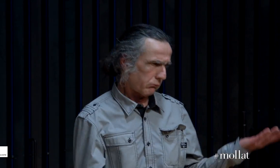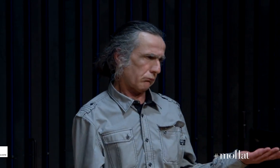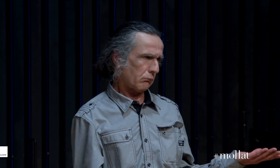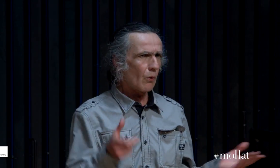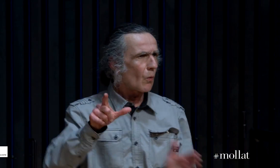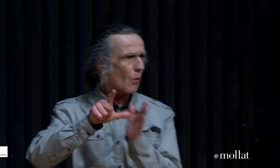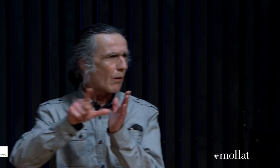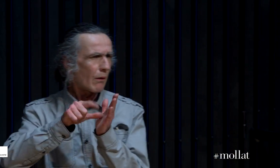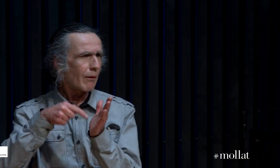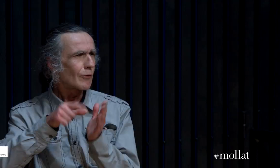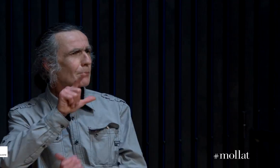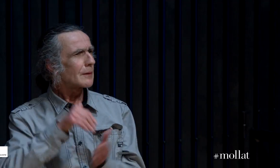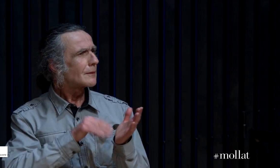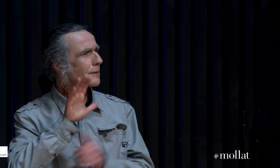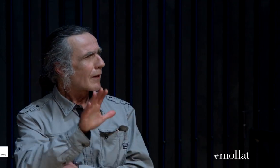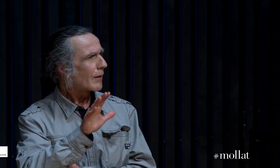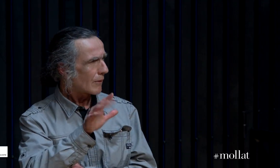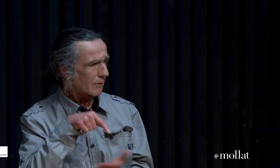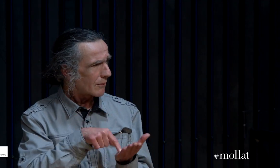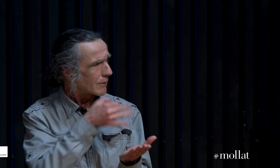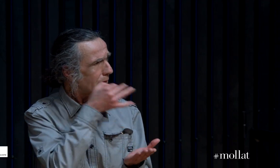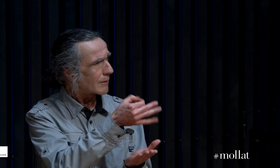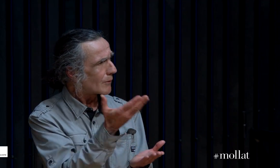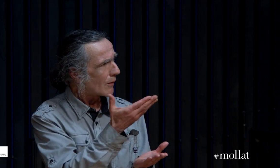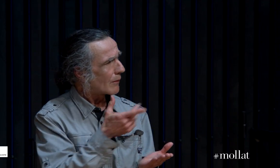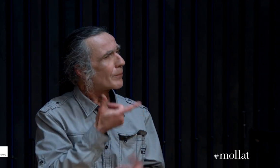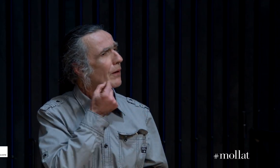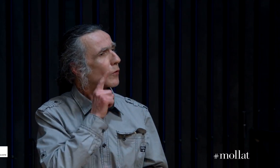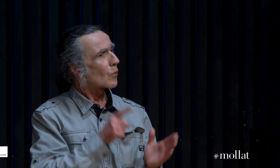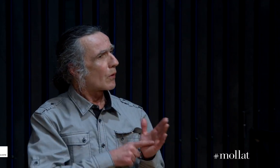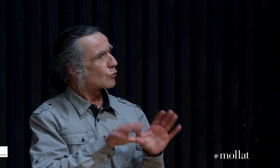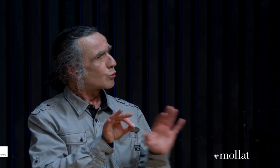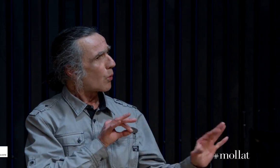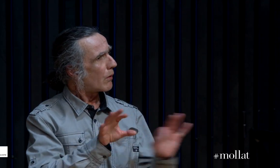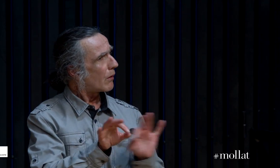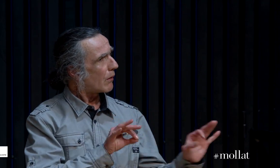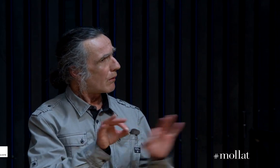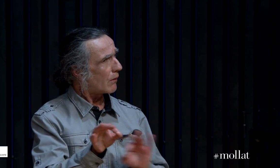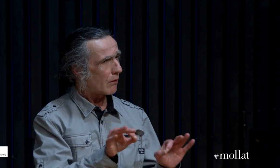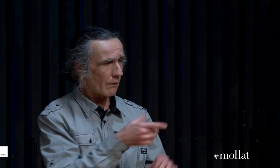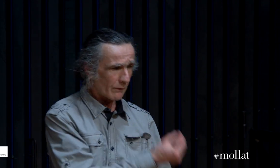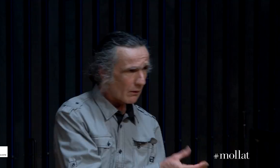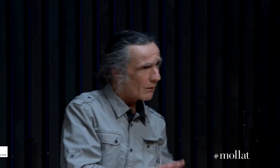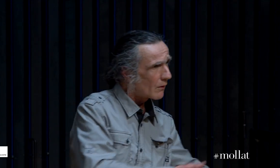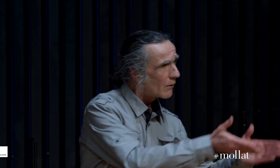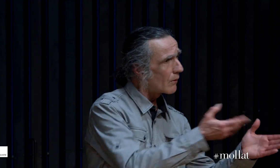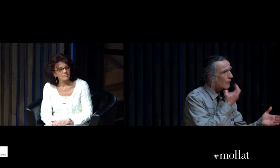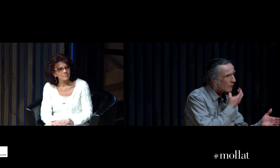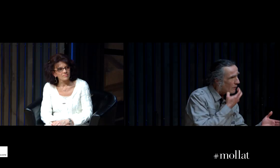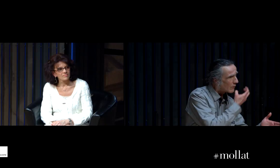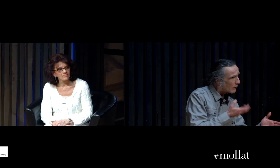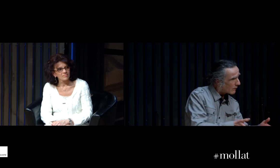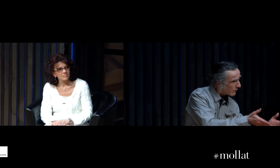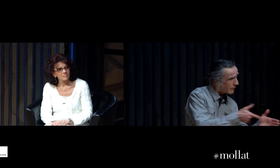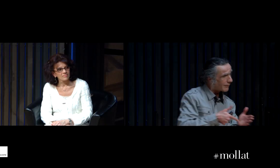veulent apprendre la langue des signes, il va falloir qu'ils se la payent de leur poche. La loi du 11 février 2005, qu'est-ce qu'elle disait ? C'est que les parents ont le